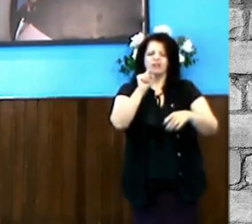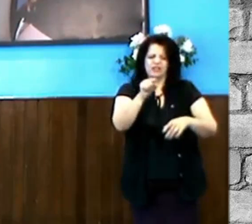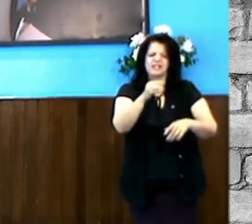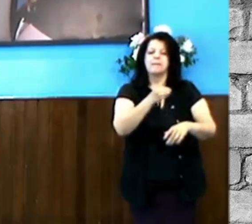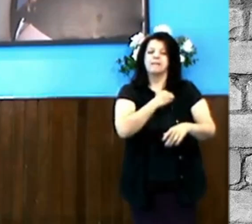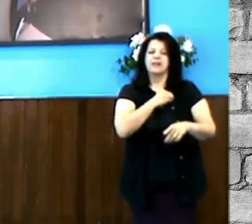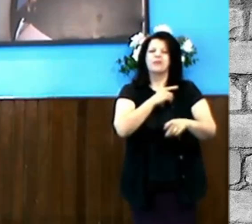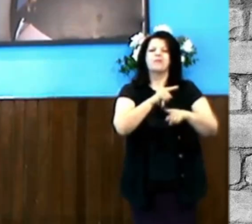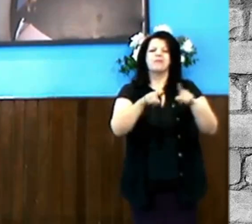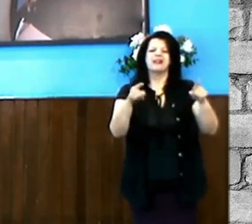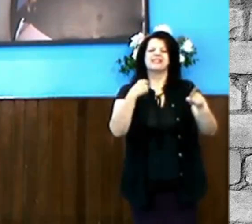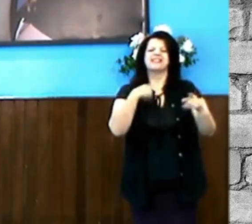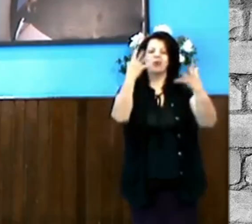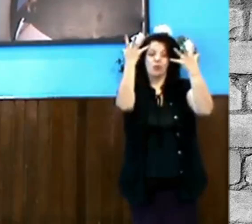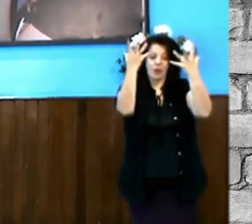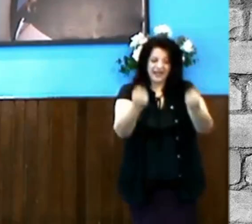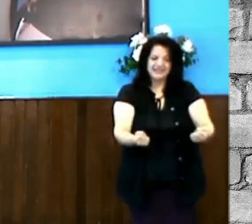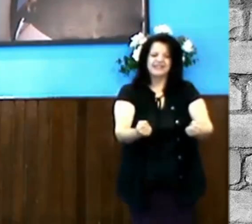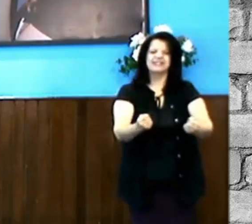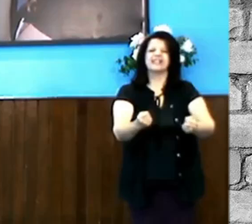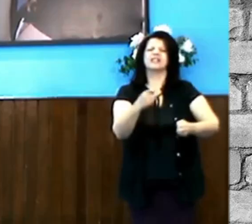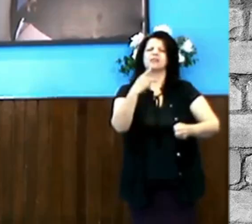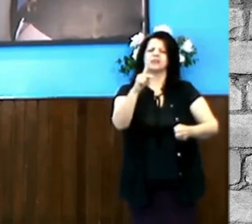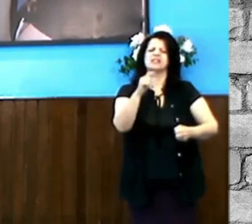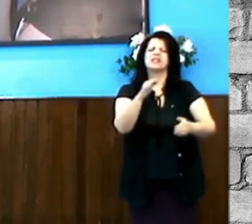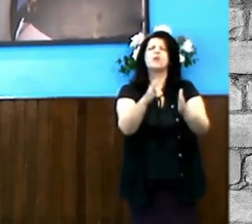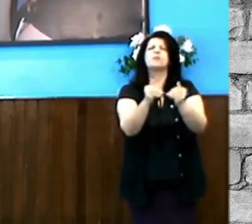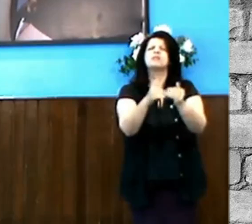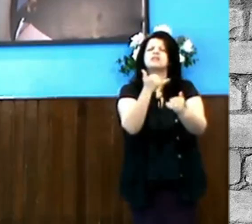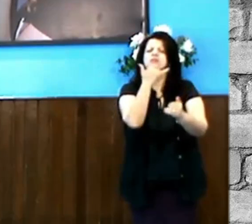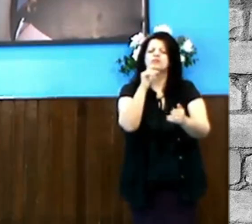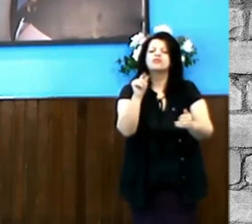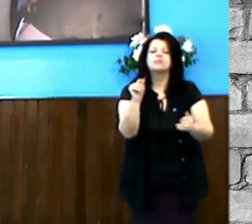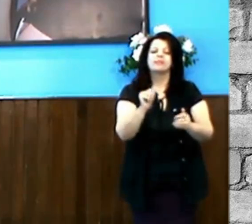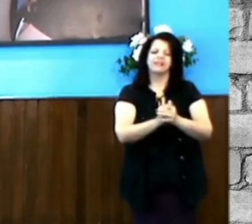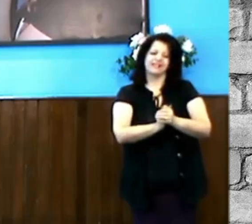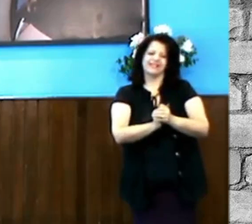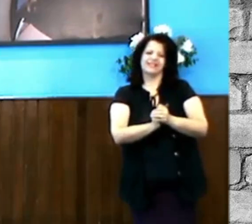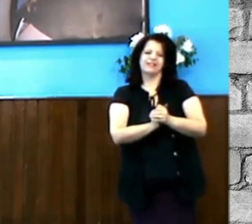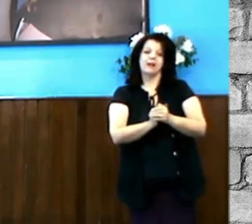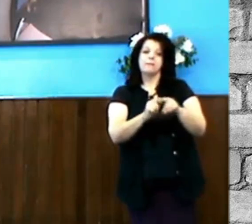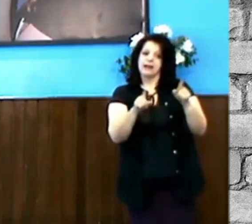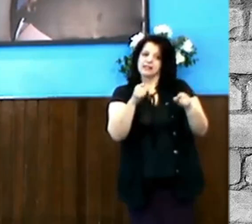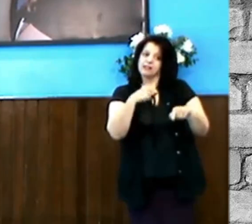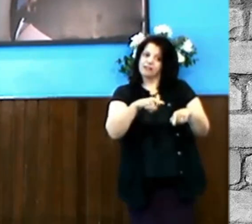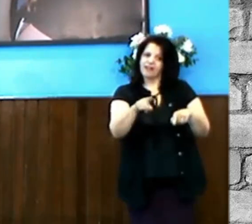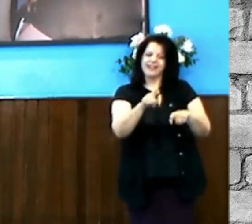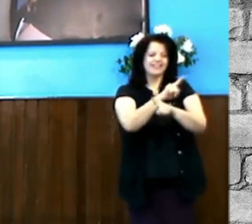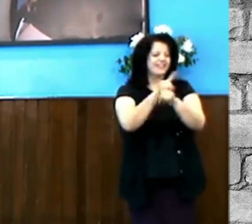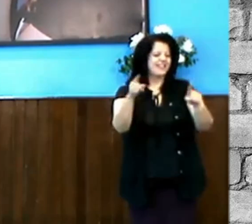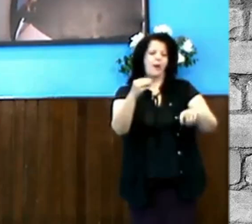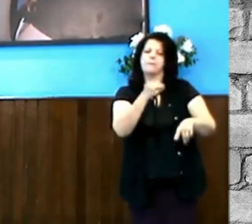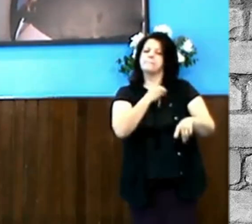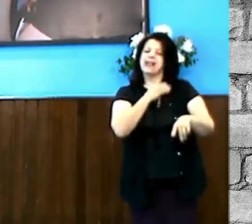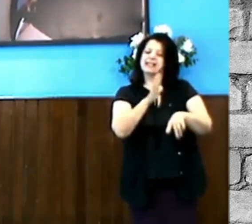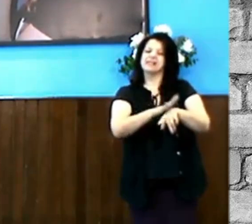contra você. E tudo entre nós dois será exatamente como era antes. Isso é o perdão bíblico. A justificativa é assim: